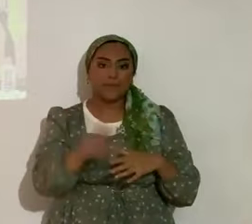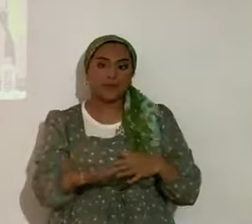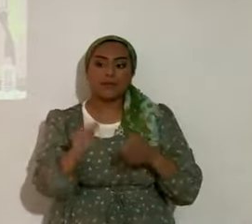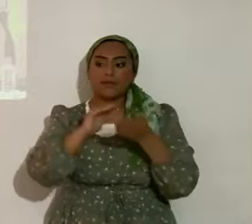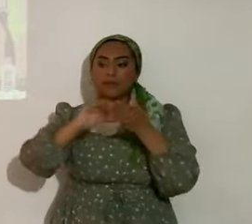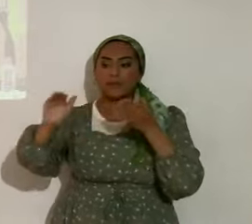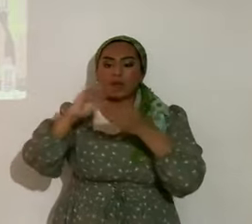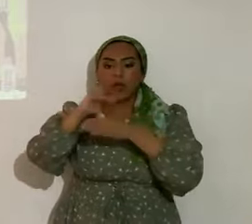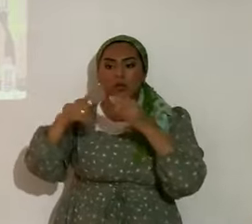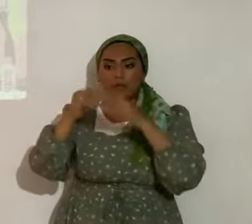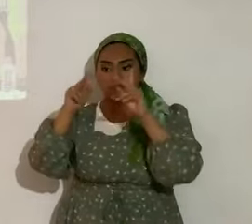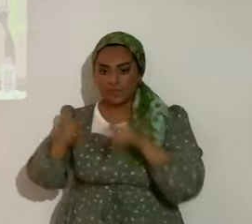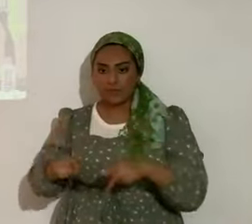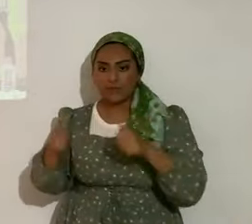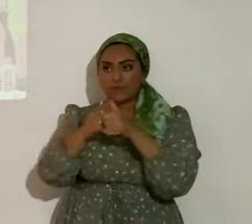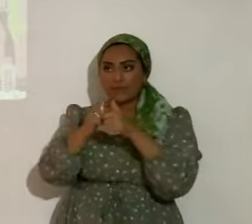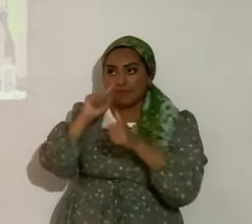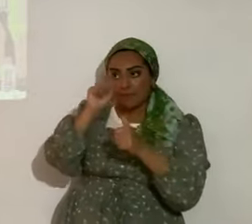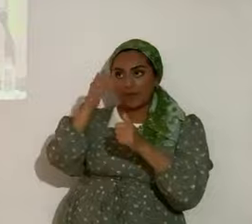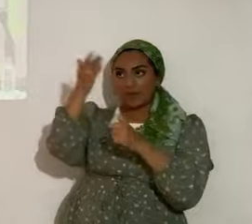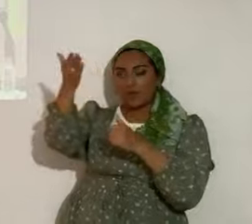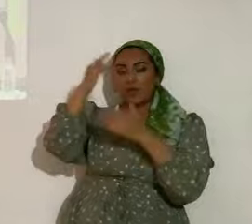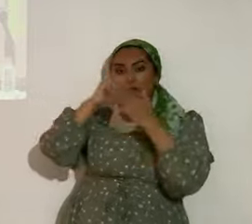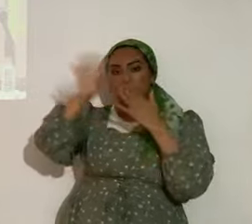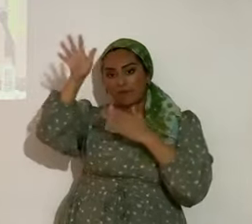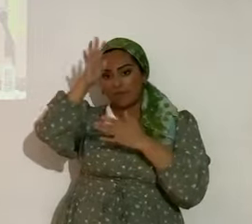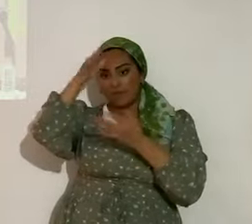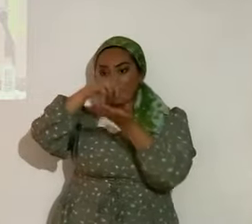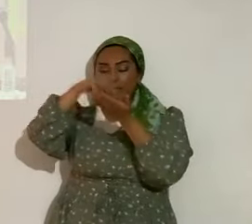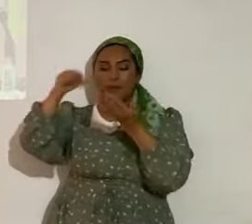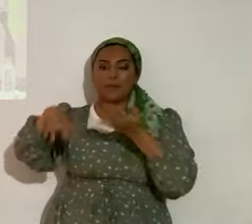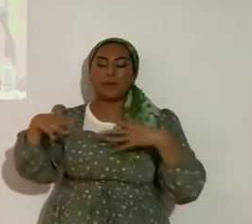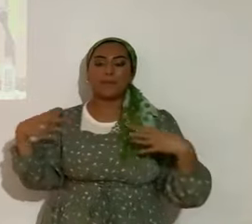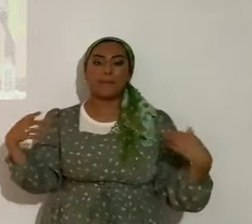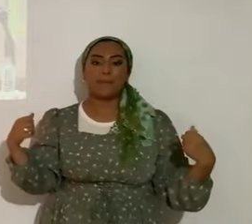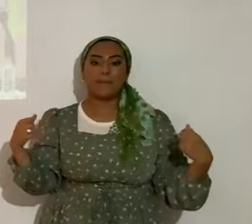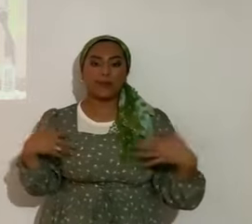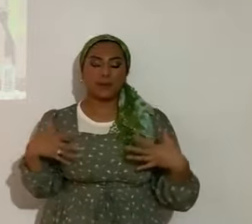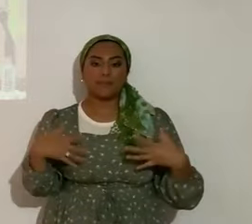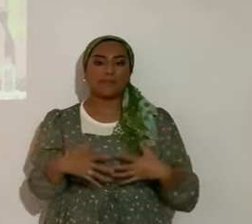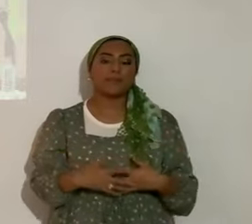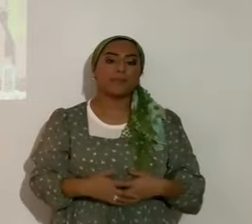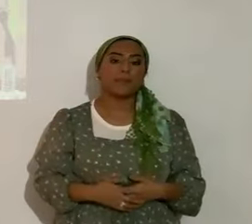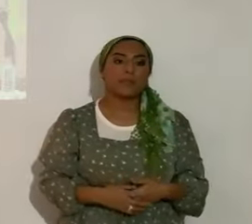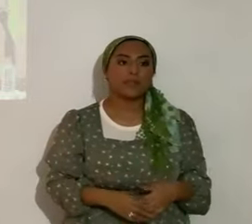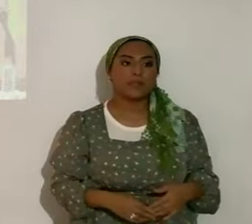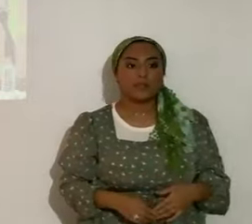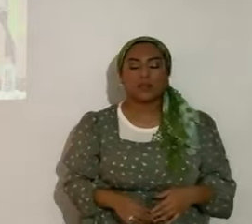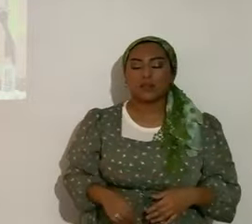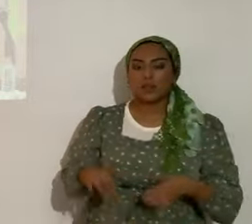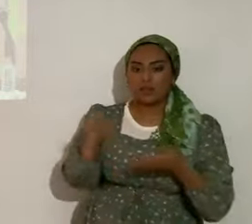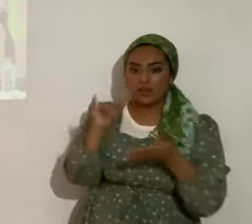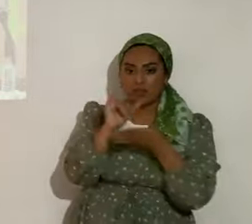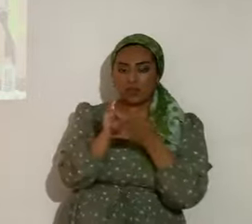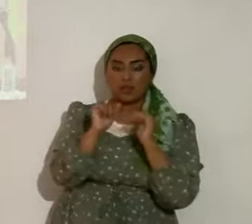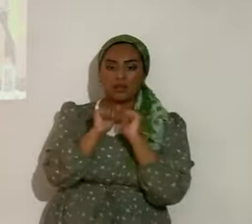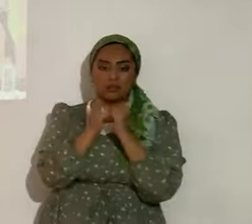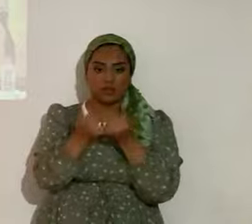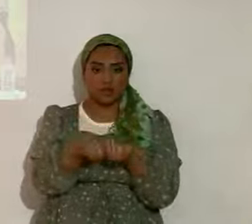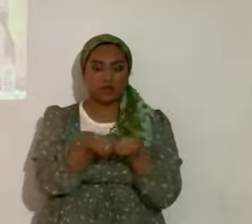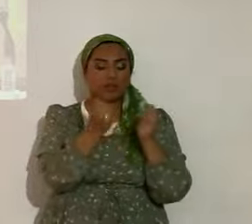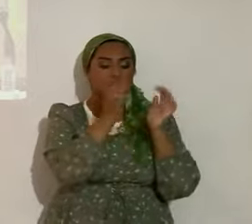mundo, pidiendo perdón primero al Eterno y echando fuera el temor. Entonces, así el